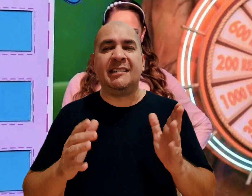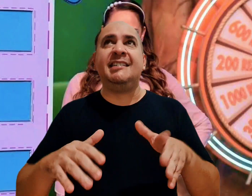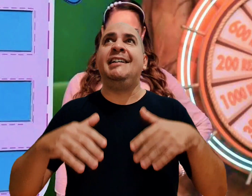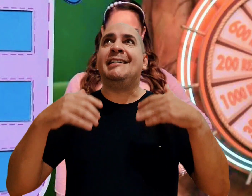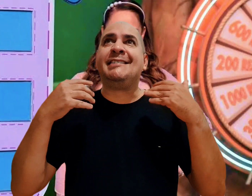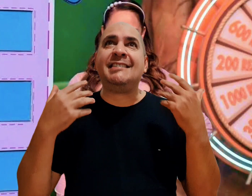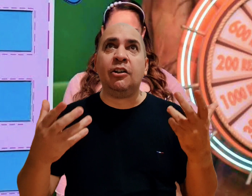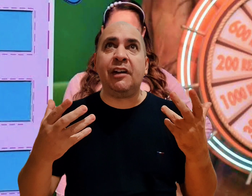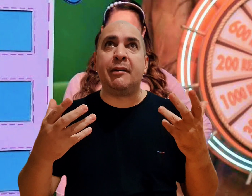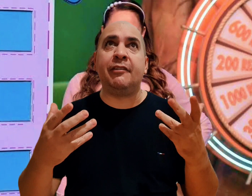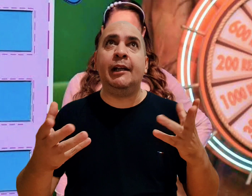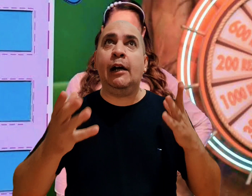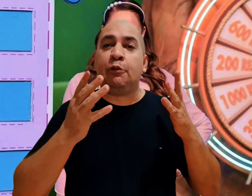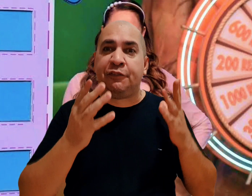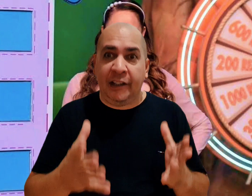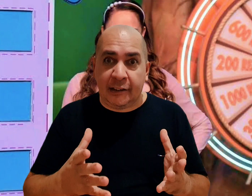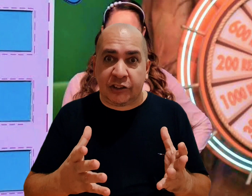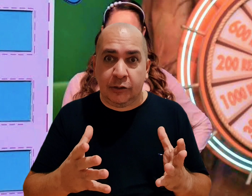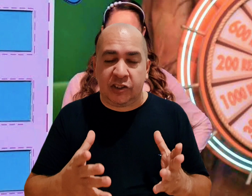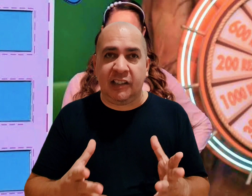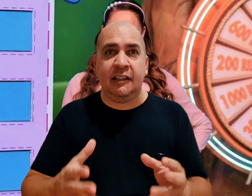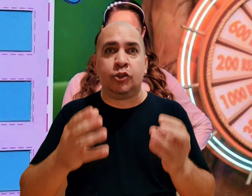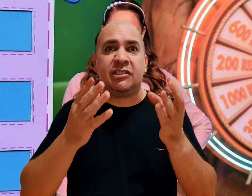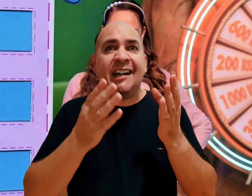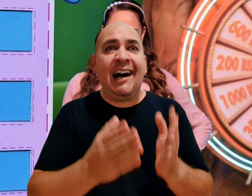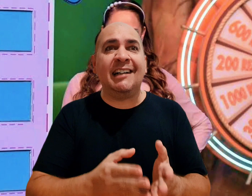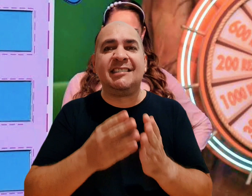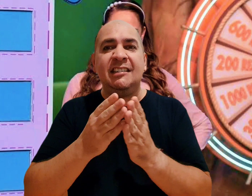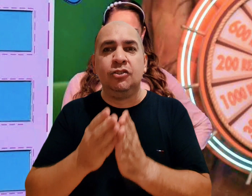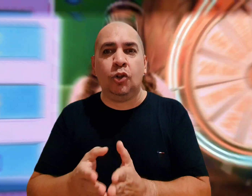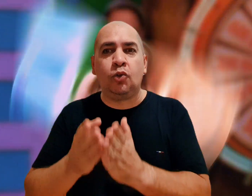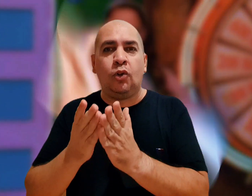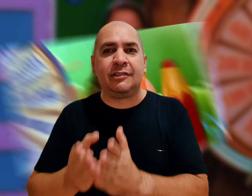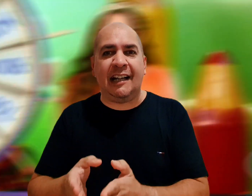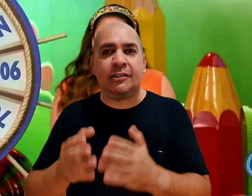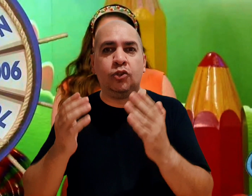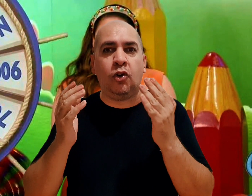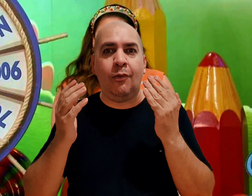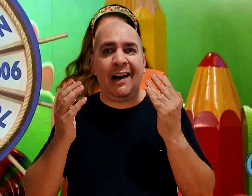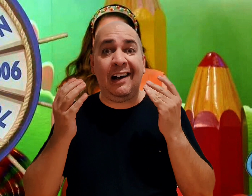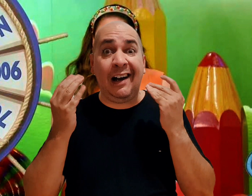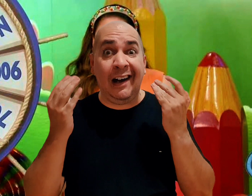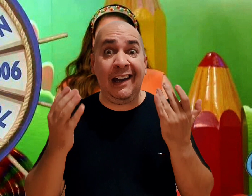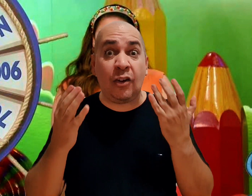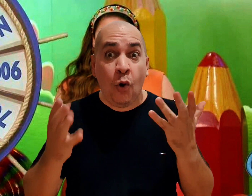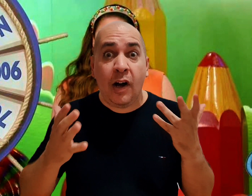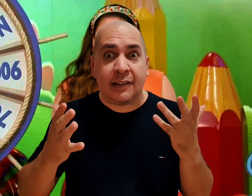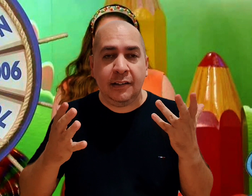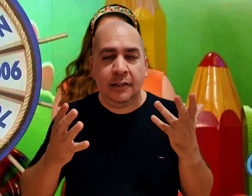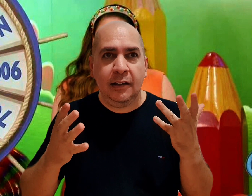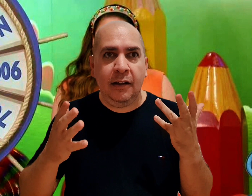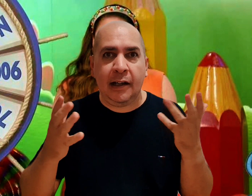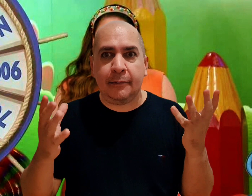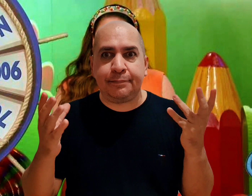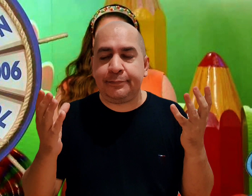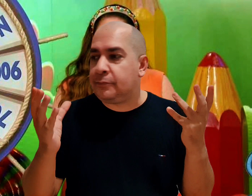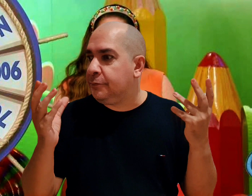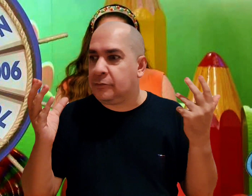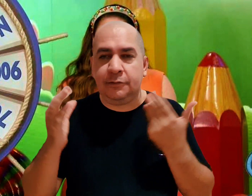Como assim a Silvia bravanel filha do Silvio Santos assinou o contrato com a Record ela